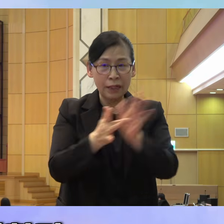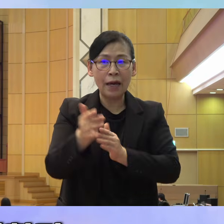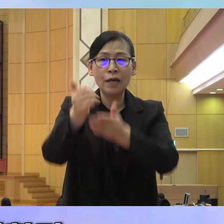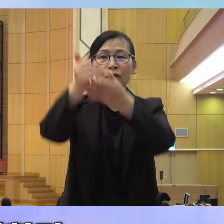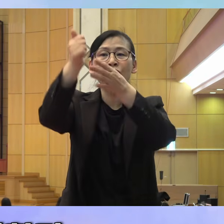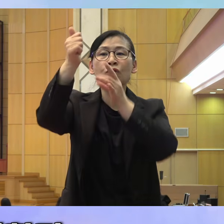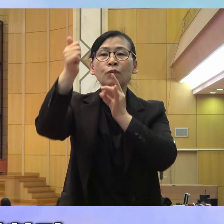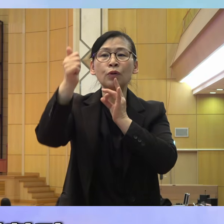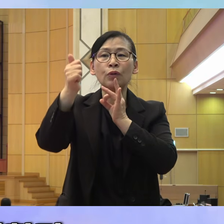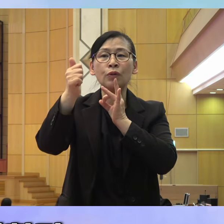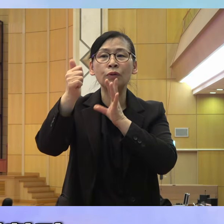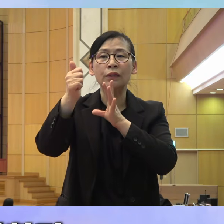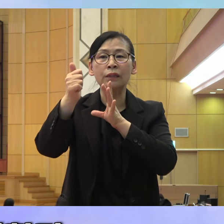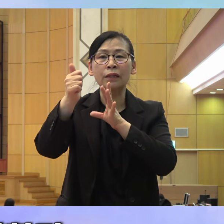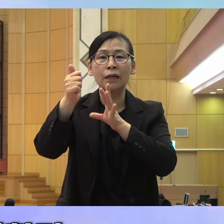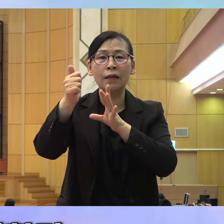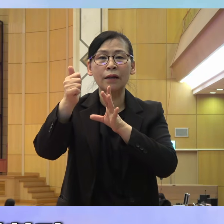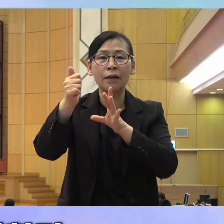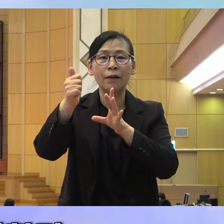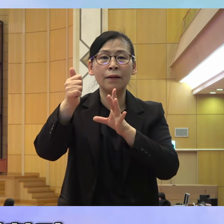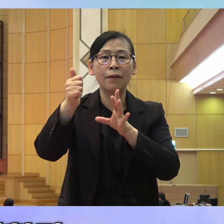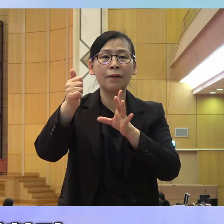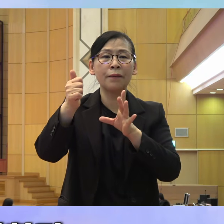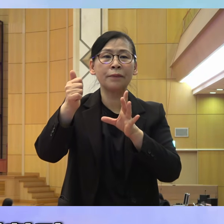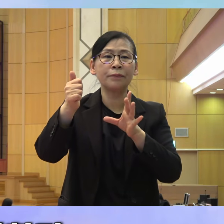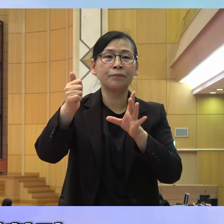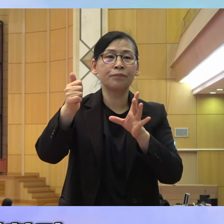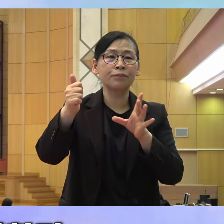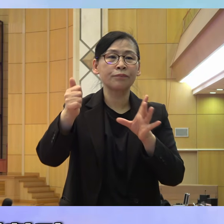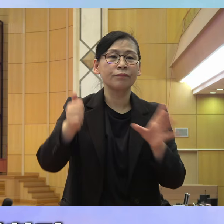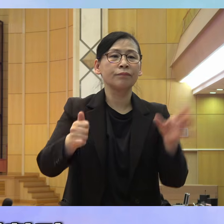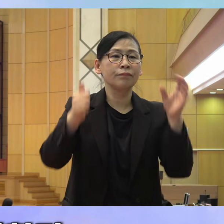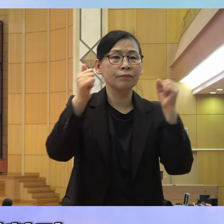오직 예수뿐. 은혜 아니면 살아갈 수가 없네.